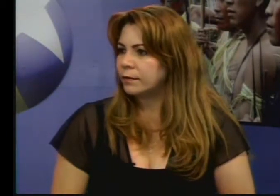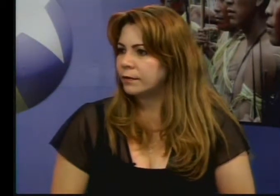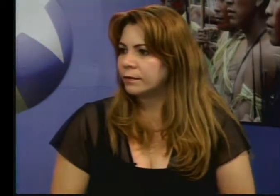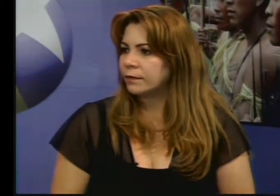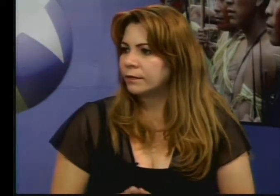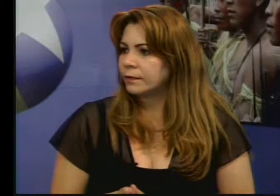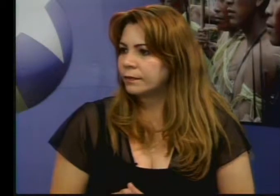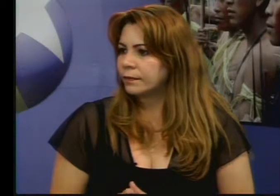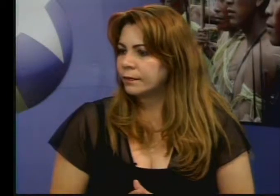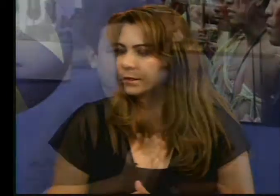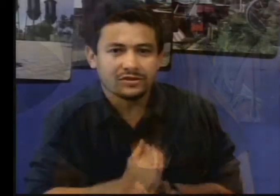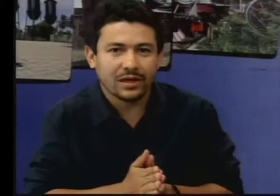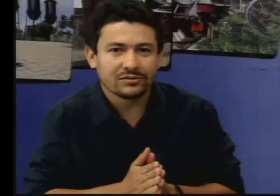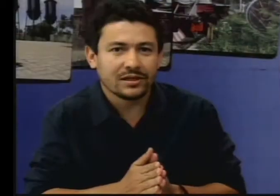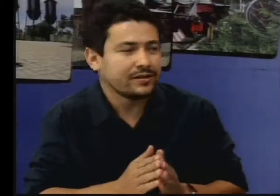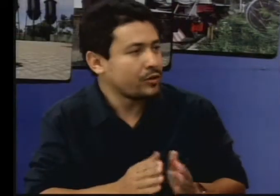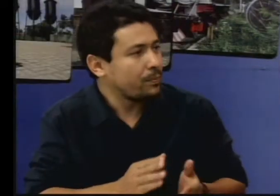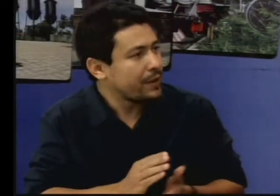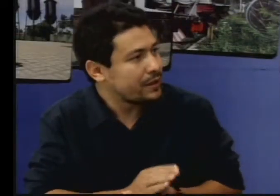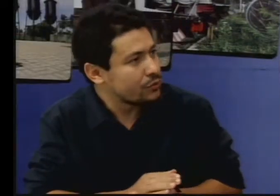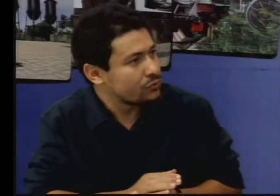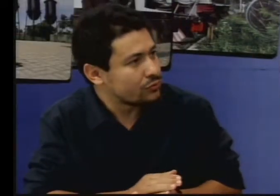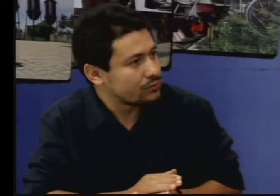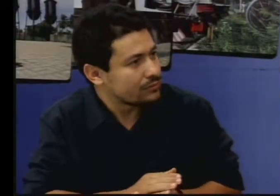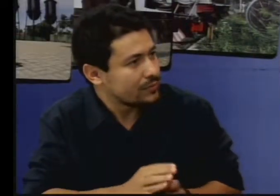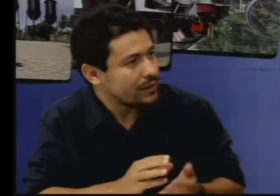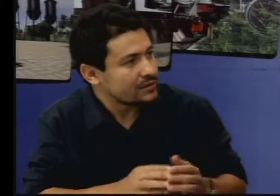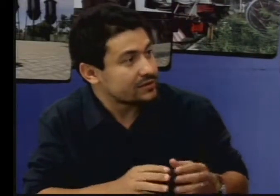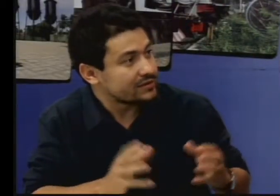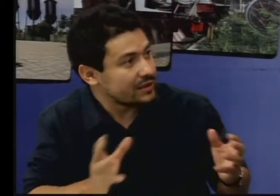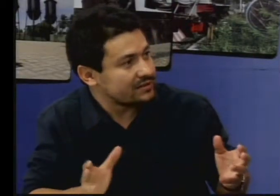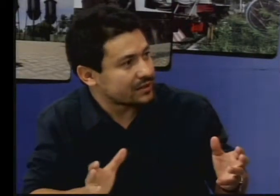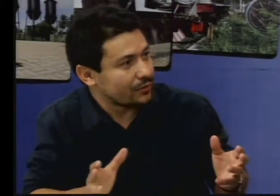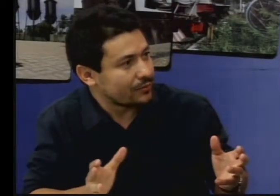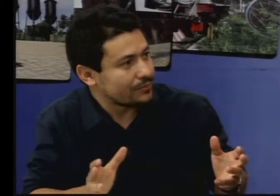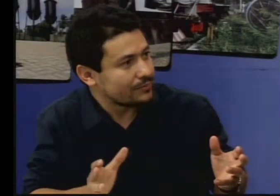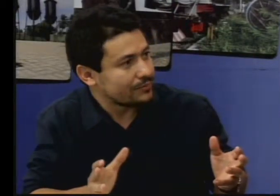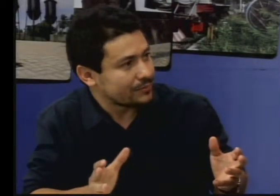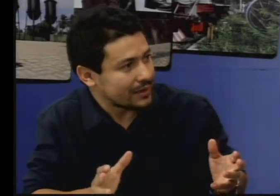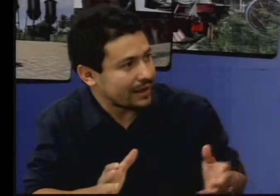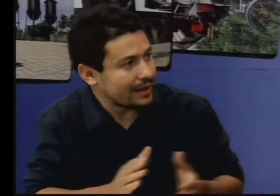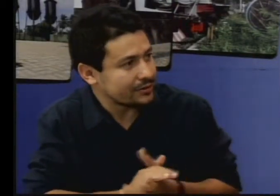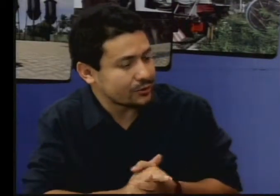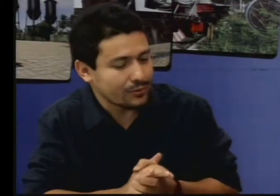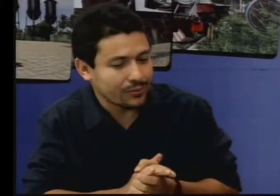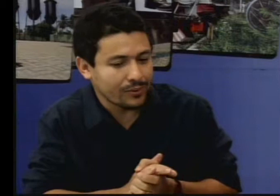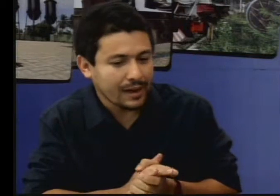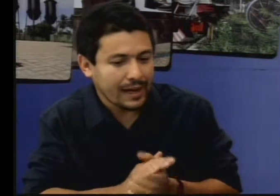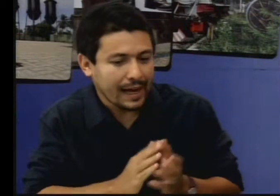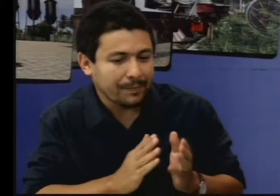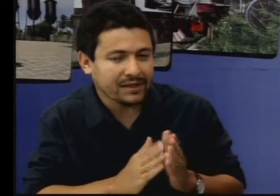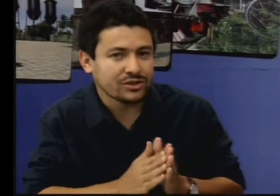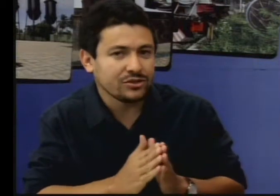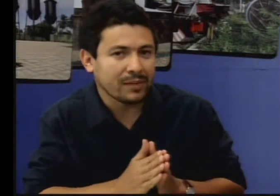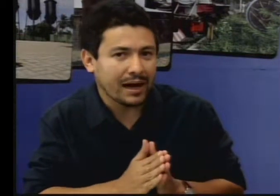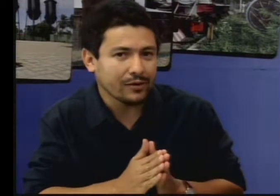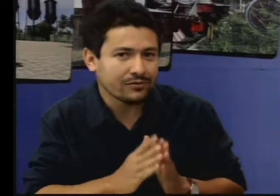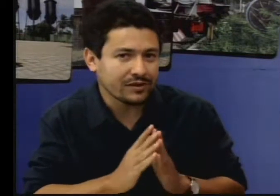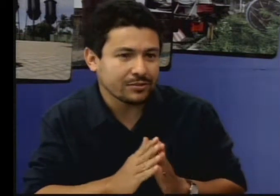acontece? O festival, todos os anos, ele tem um período de inscrição, né? Então, a partir de maio, veja